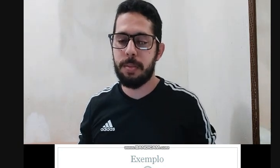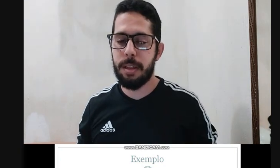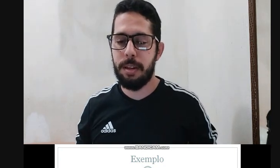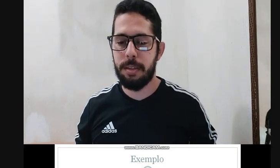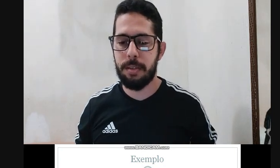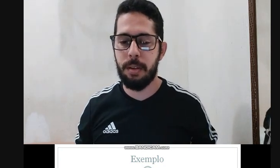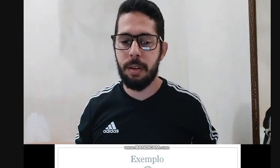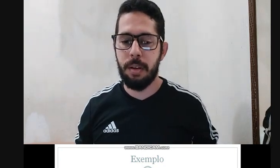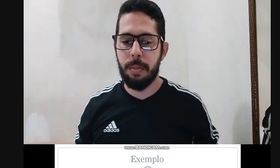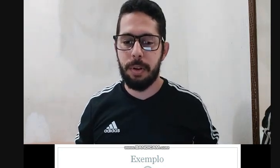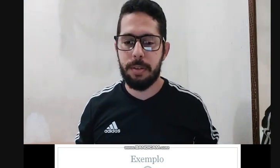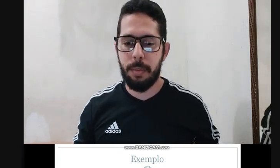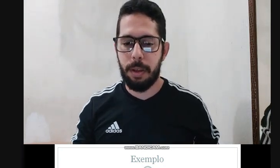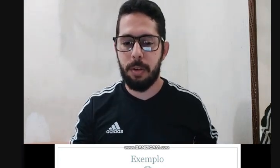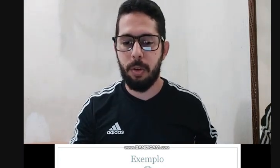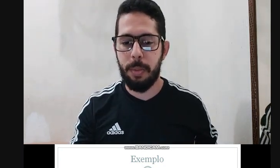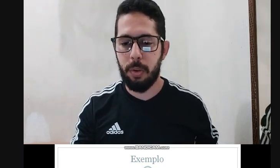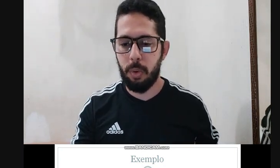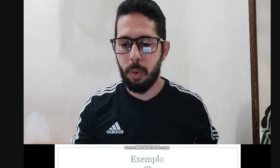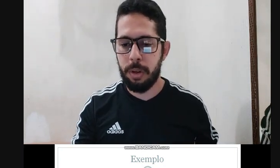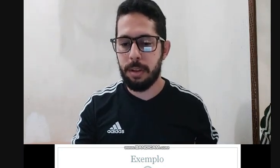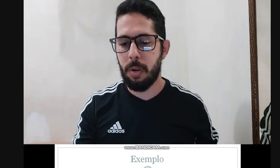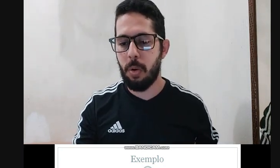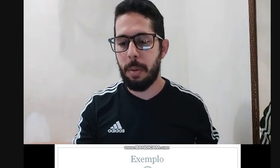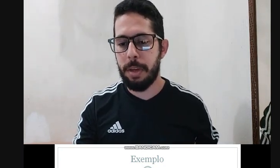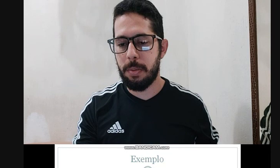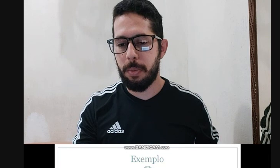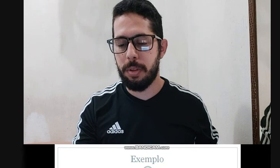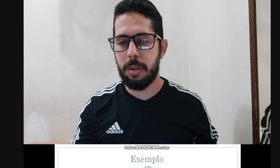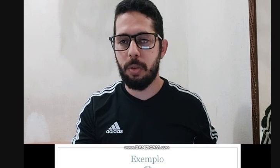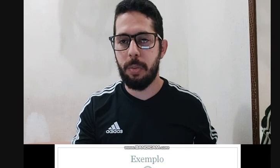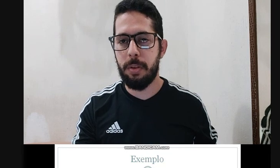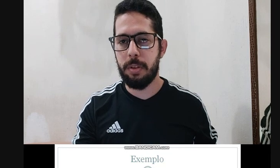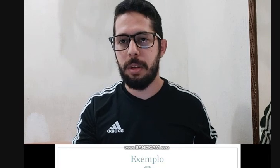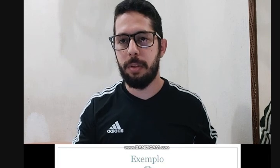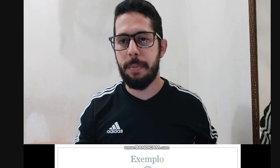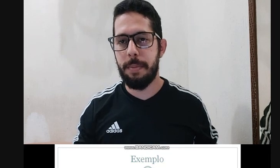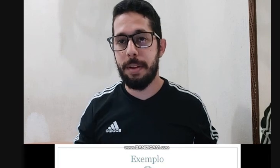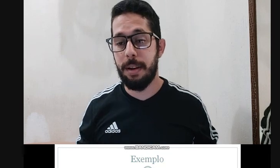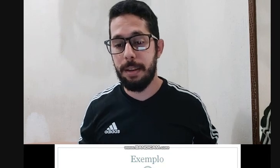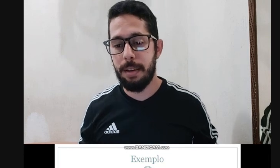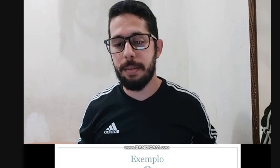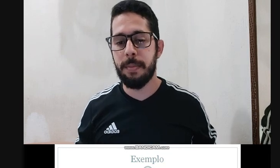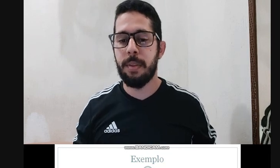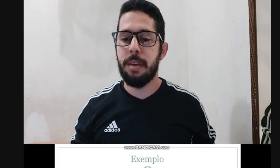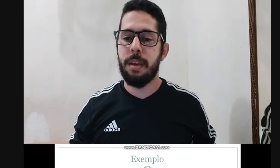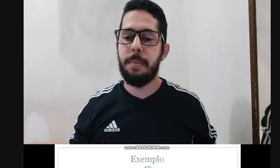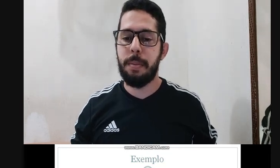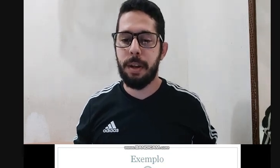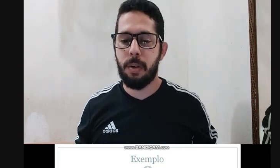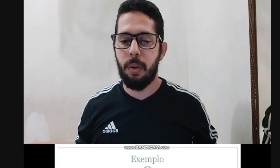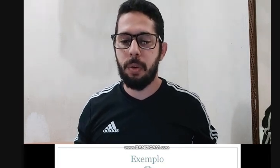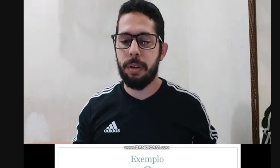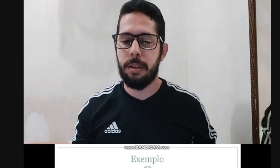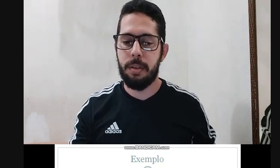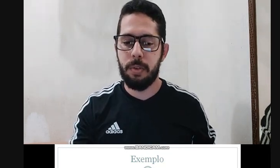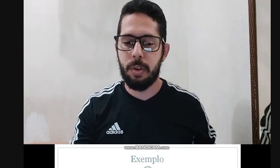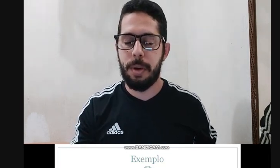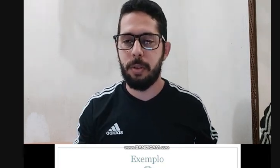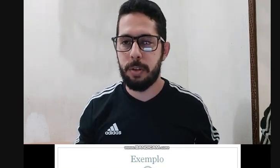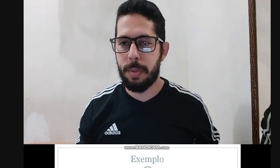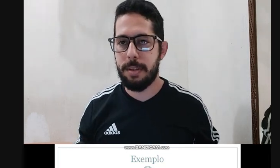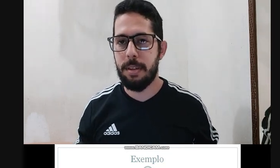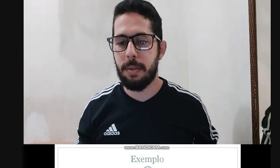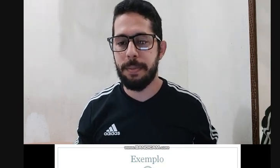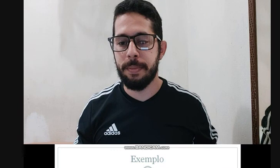posição nas matrizes. Por exemplo, aqui o número 2, ele ocupa a mesma posição do número 5, né? Primeira linha e primeira coluna. Então, eu vou